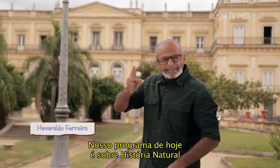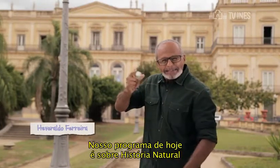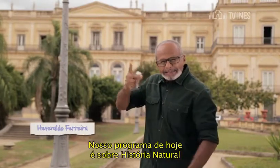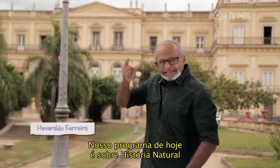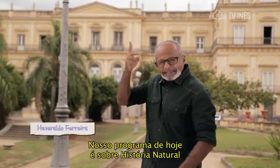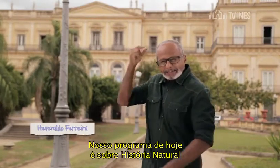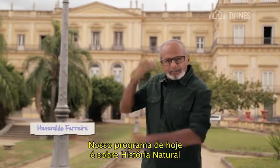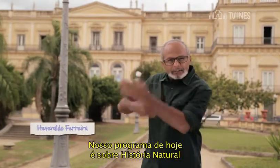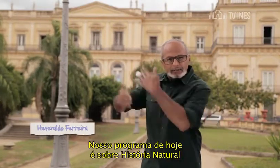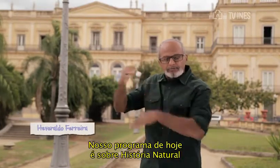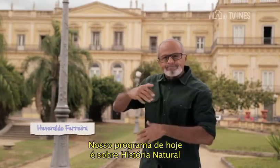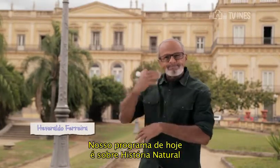natural.